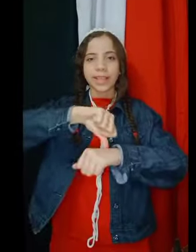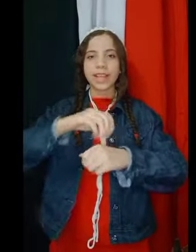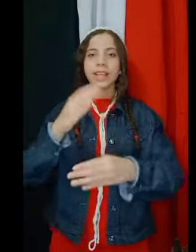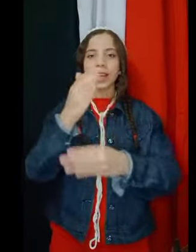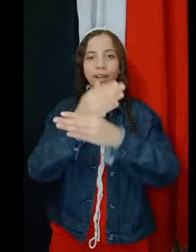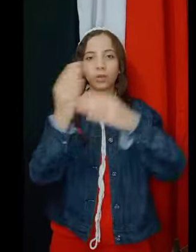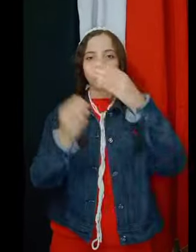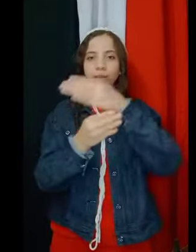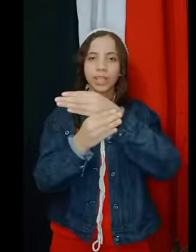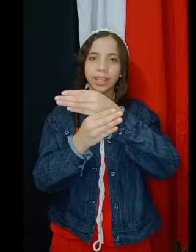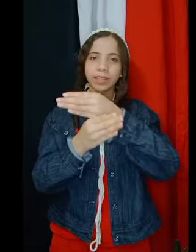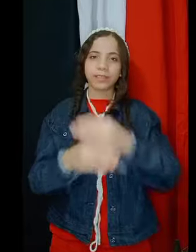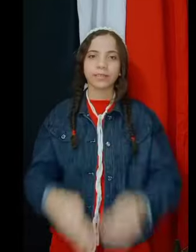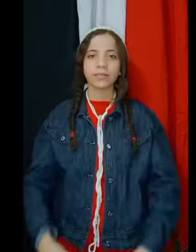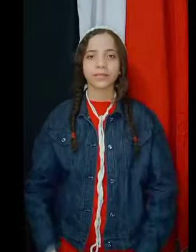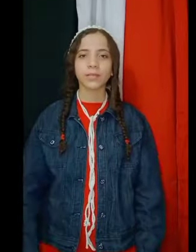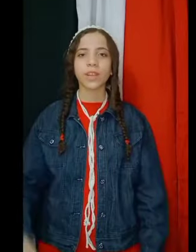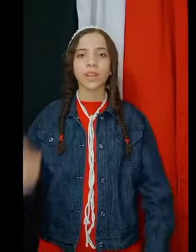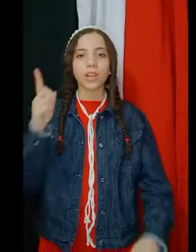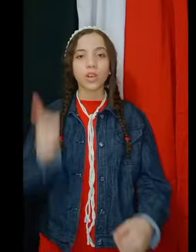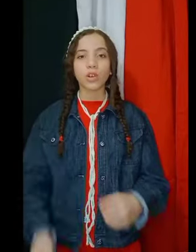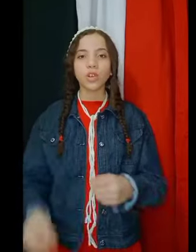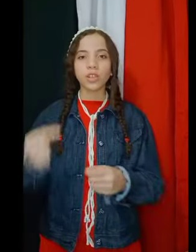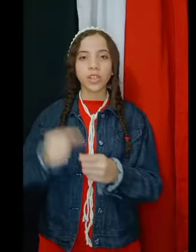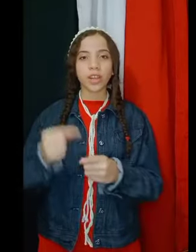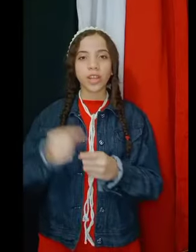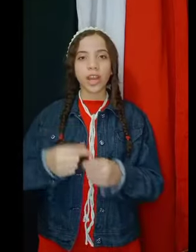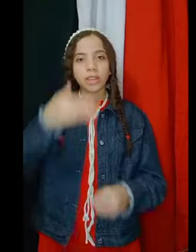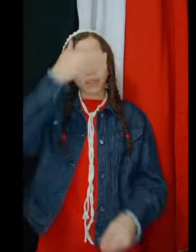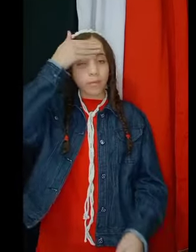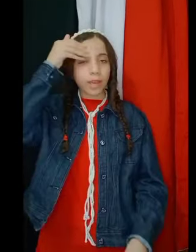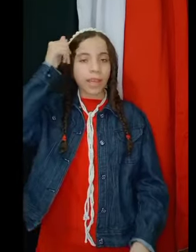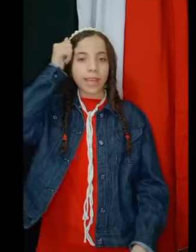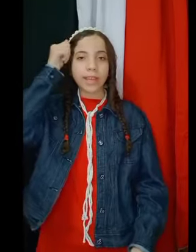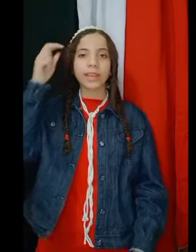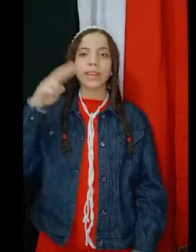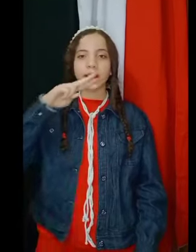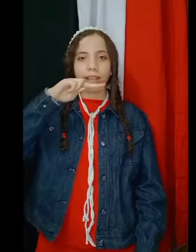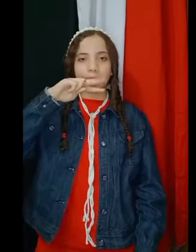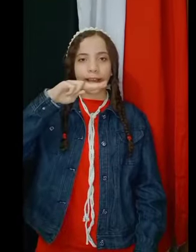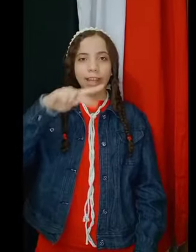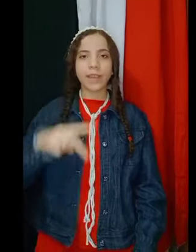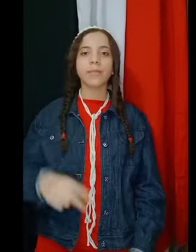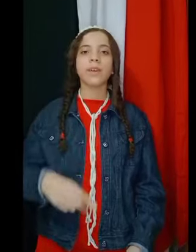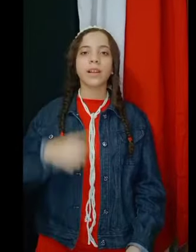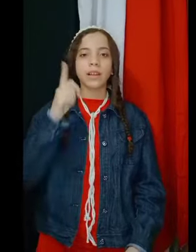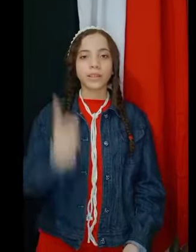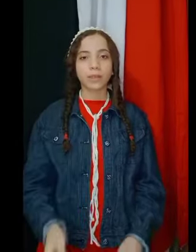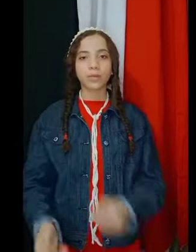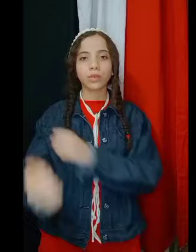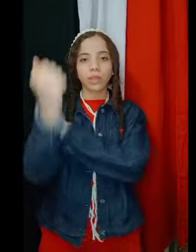ومراكزك الحدودية، كن صانعاً ماهراً للكلام لتكون